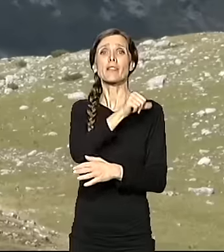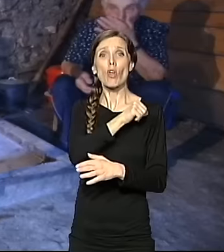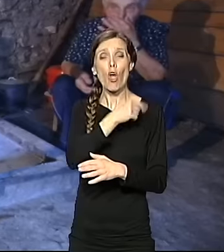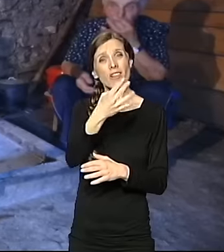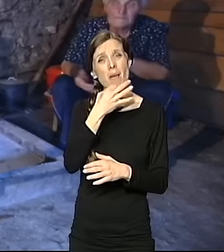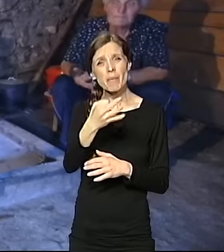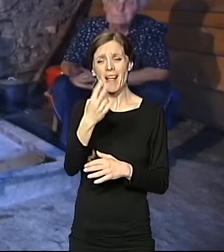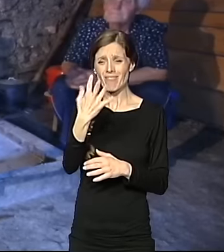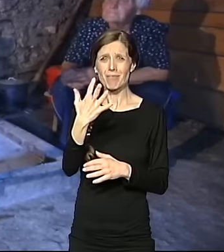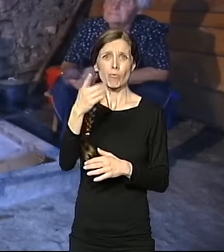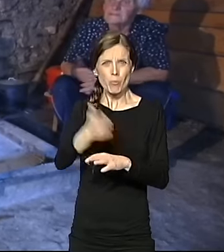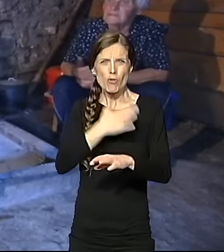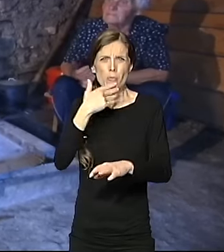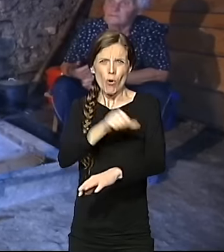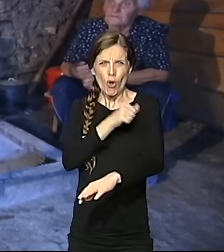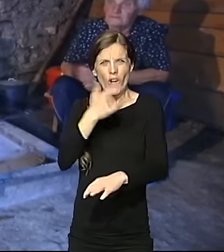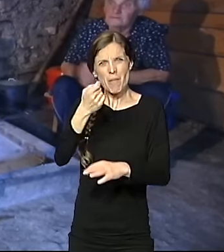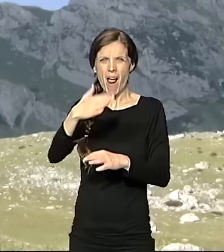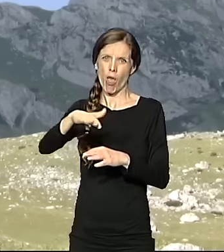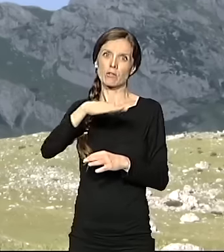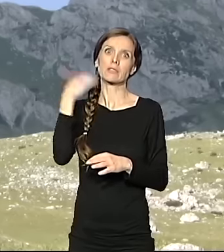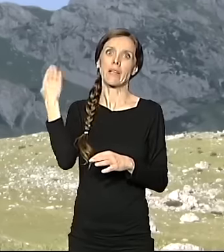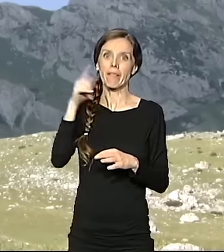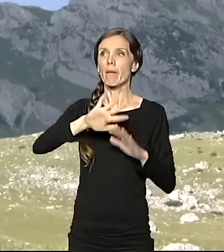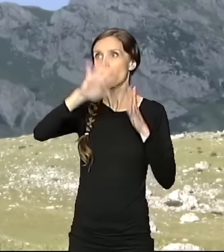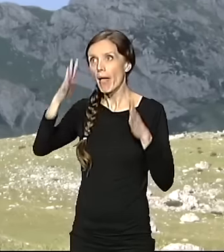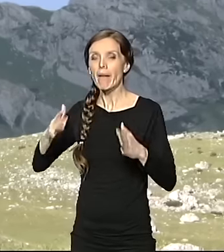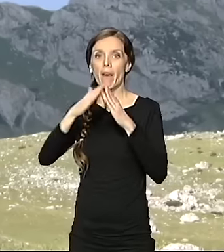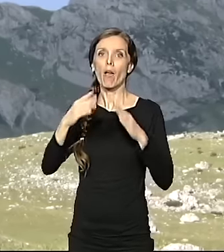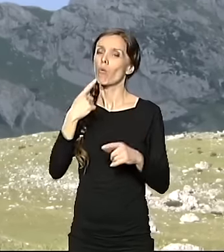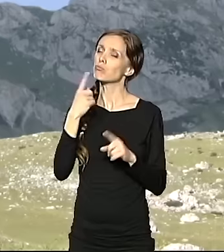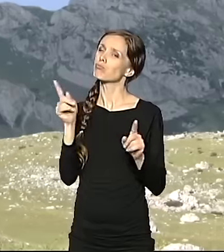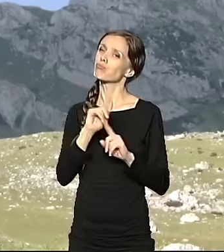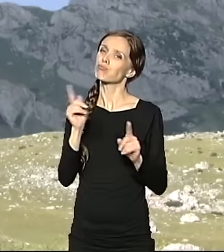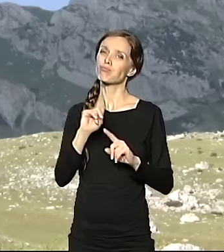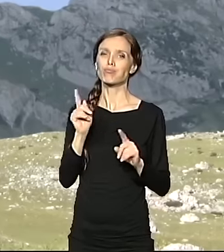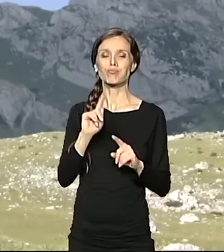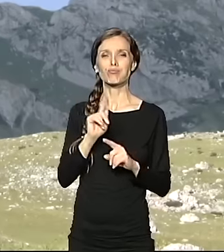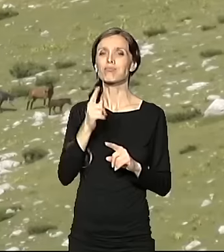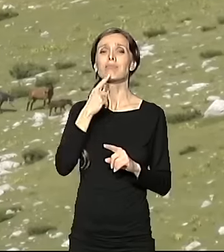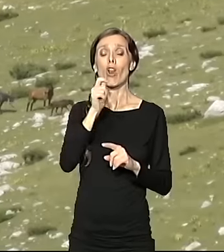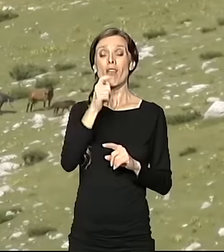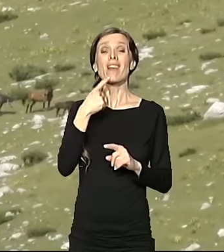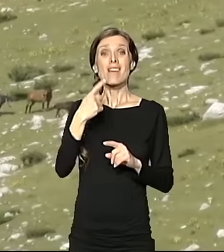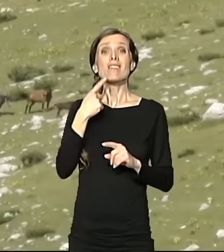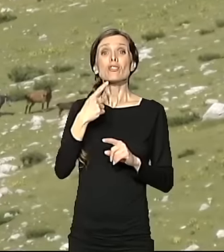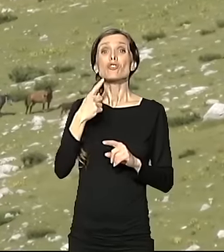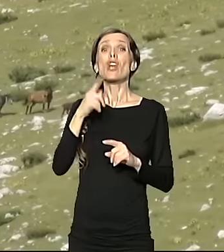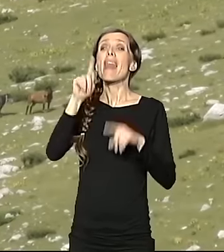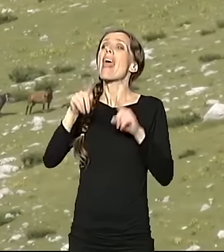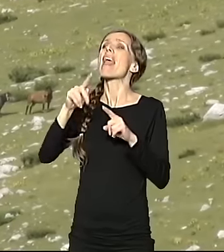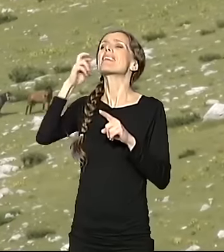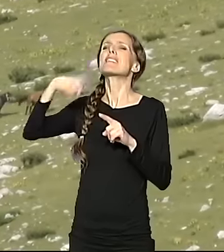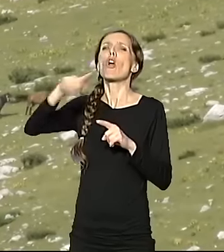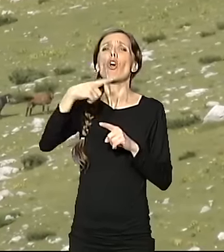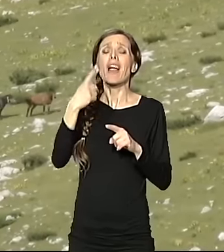godina dosadila planina i Katun? Ne, Boga. U nekim delovima Crne Gore kažu jedno ljeto na Katunu, dva ljeta